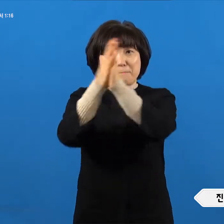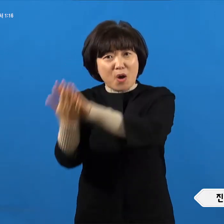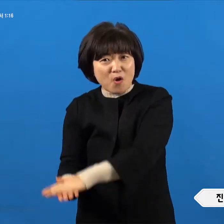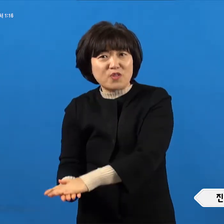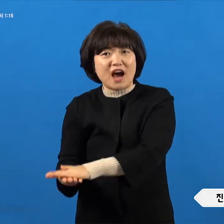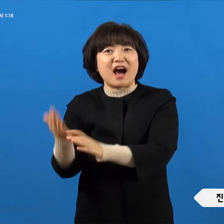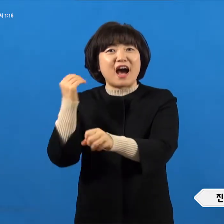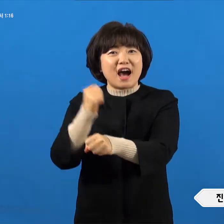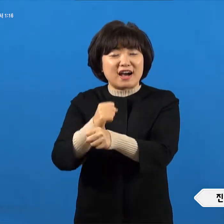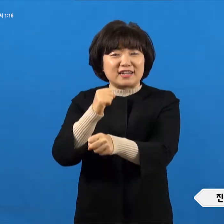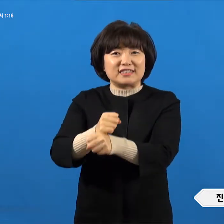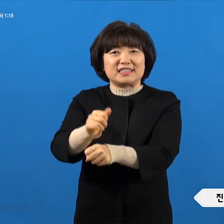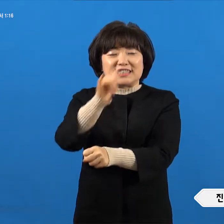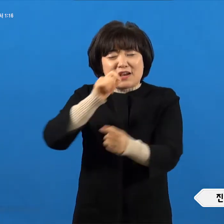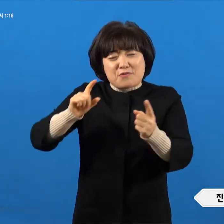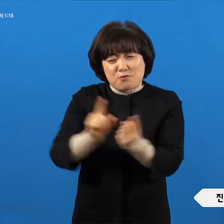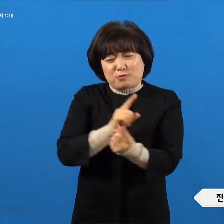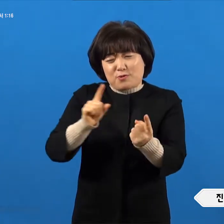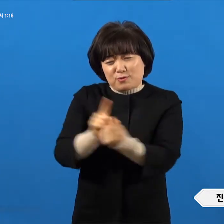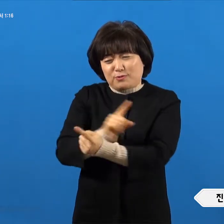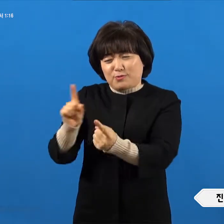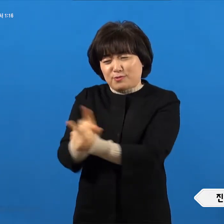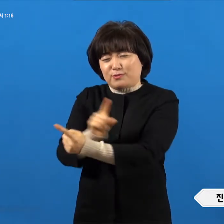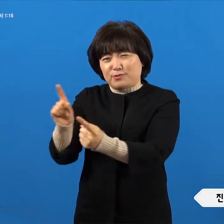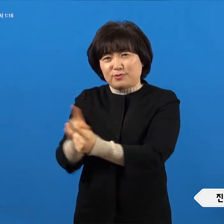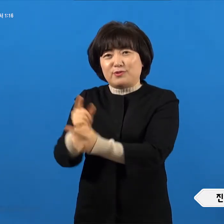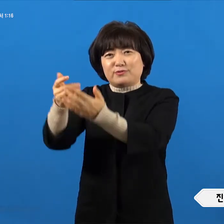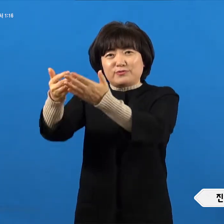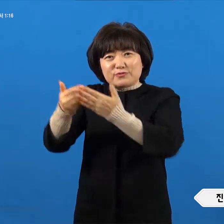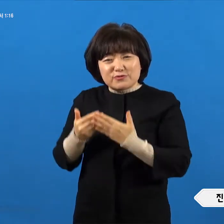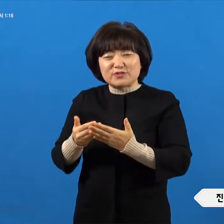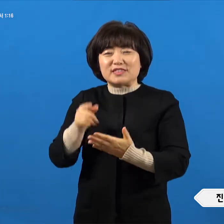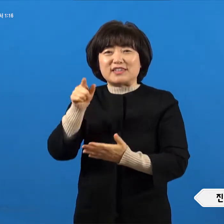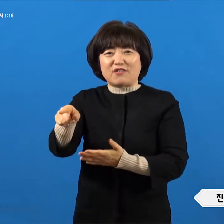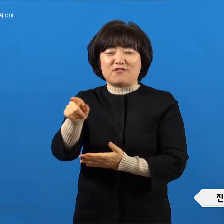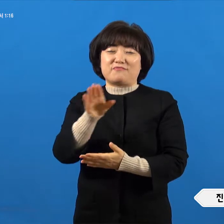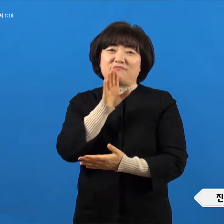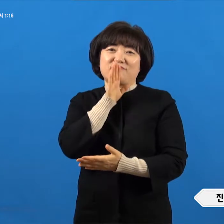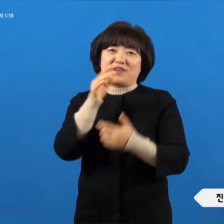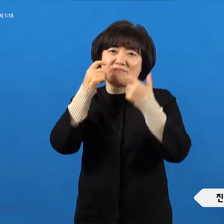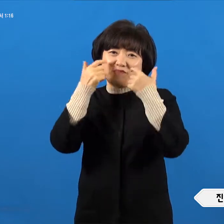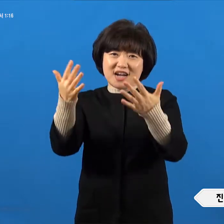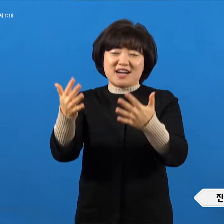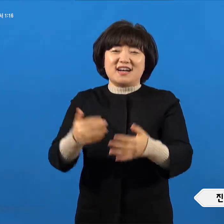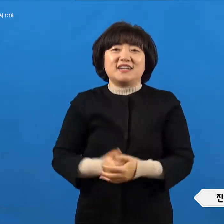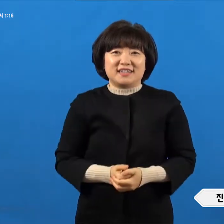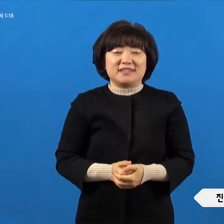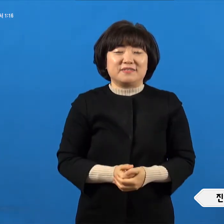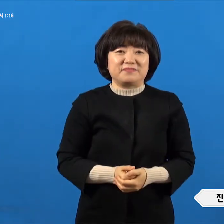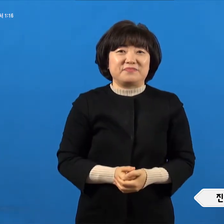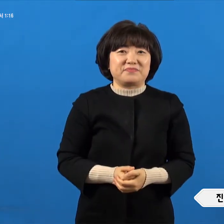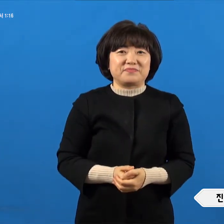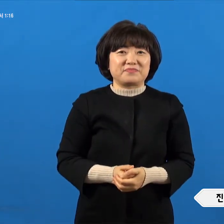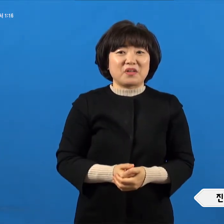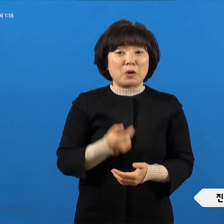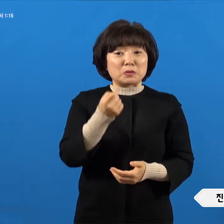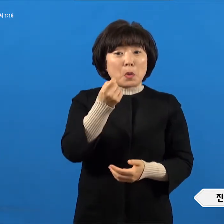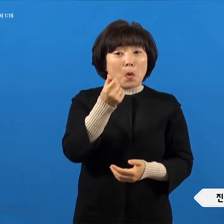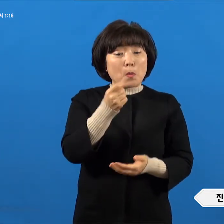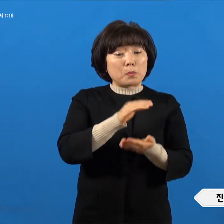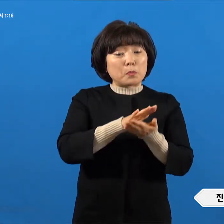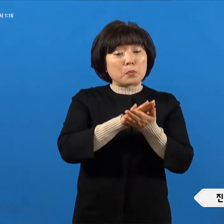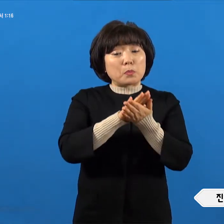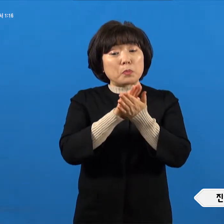그것만은 부인할 수 없는 놀라운 사실인 것을 성경은 설명합니다. 조금 좋아지는